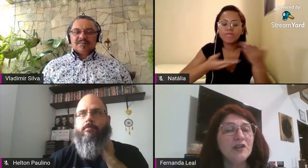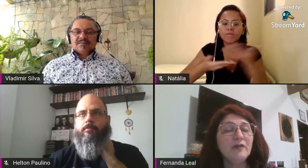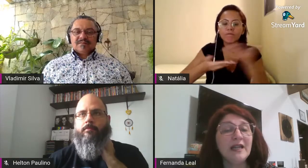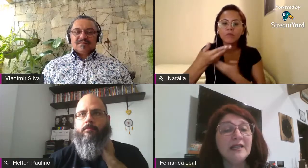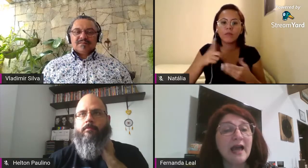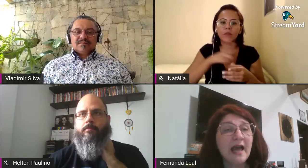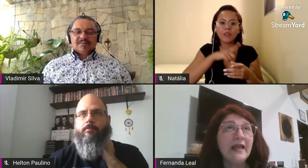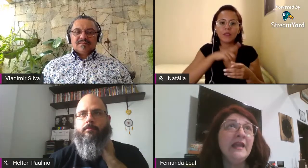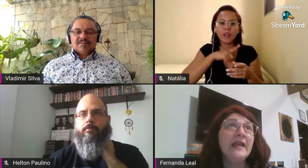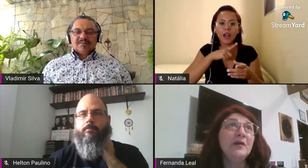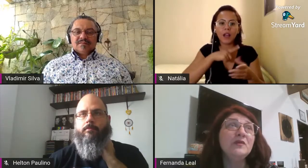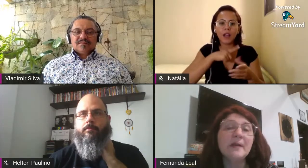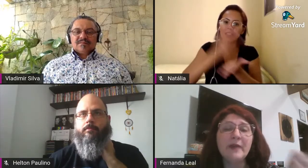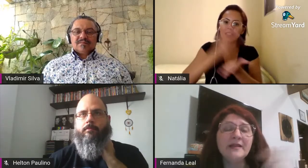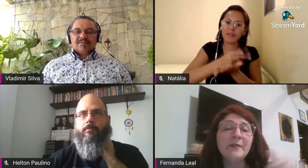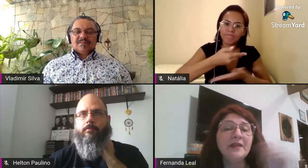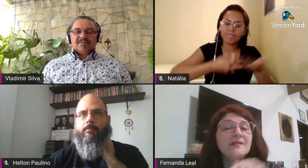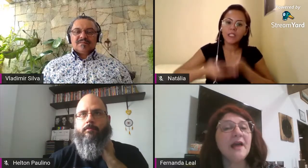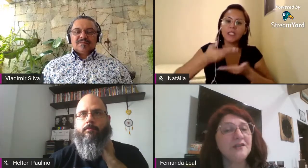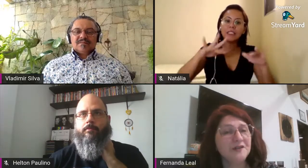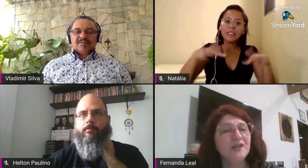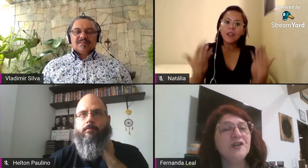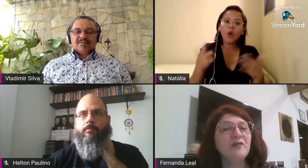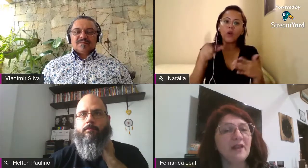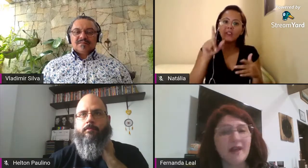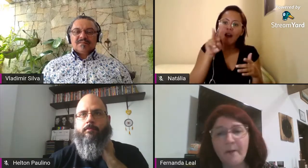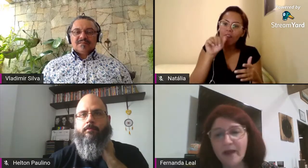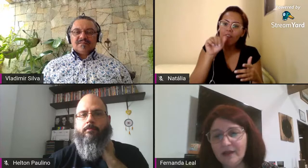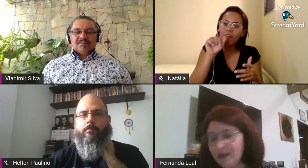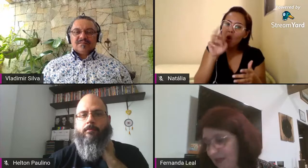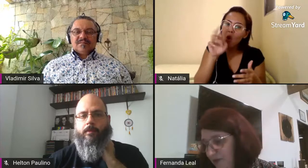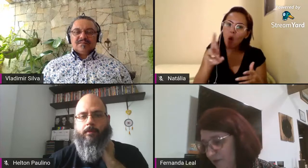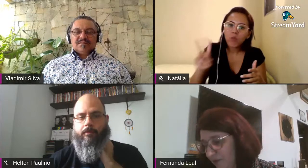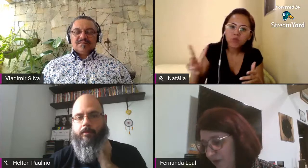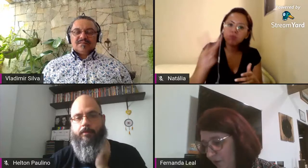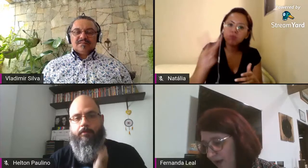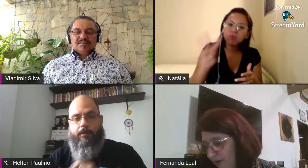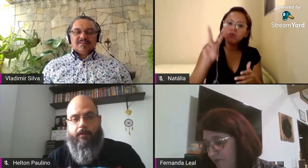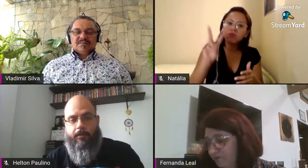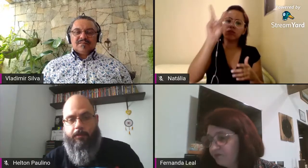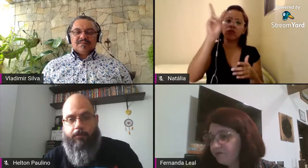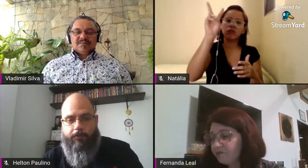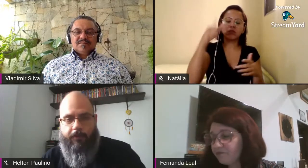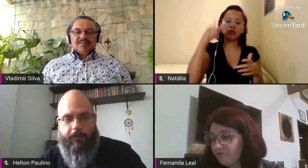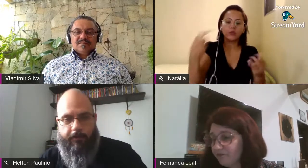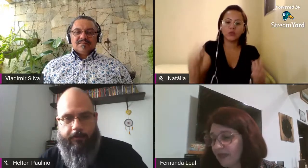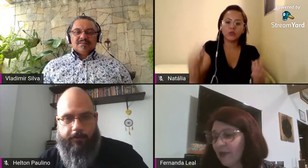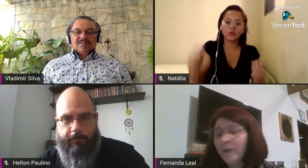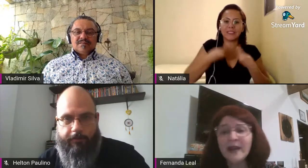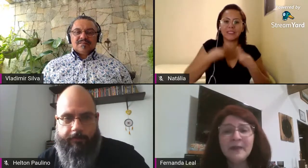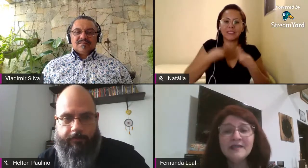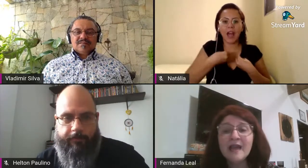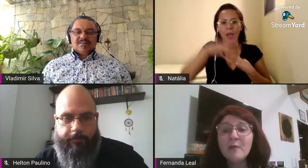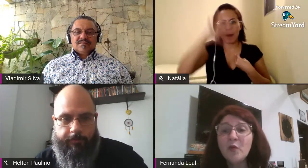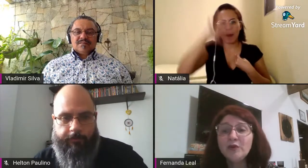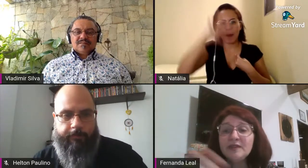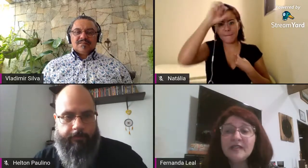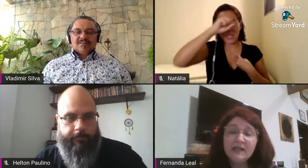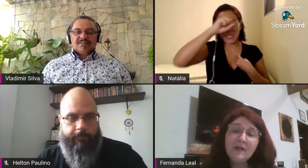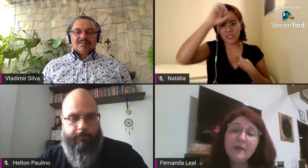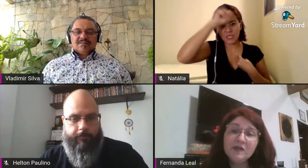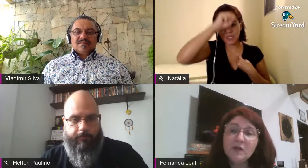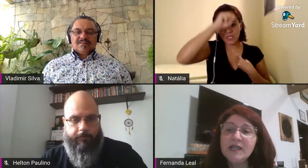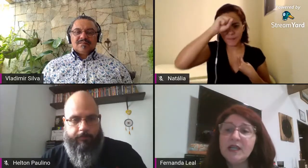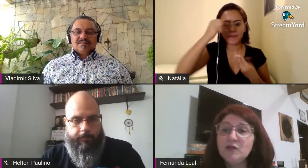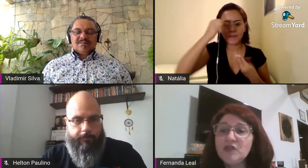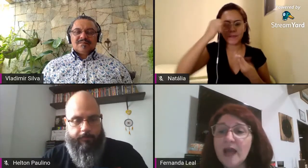como a gente vai lidar e as aprendizagens que a gente vai ter a partir disso, não é? Então, parabenizar muito, dizer